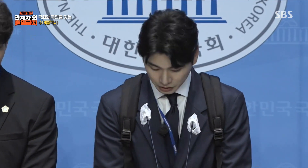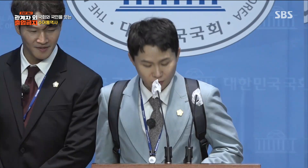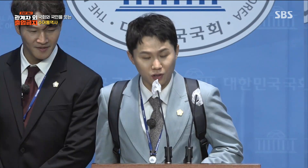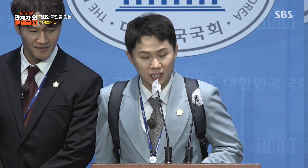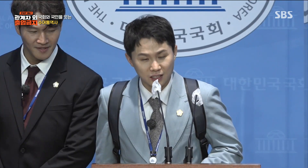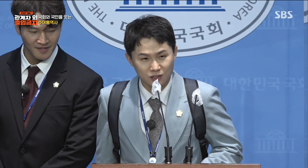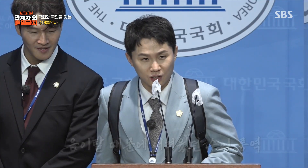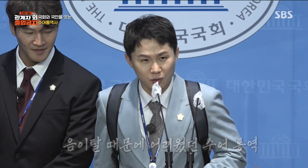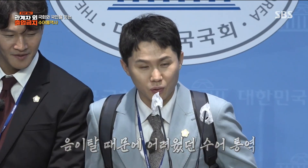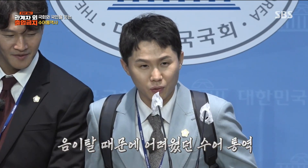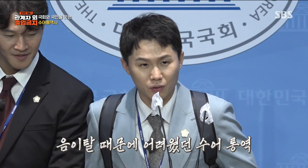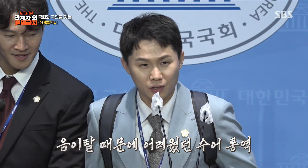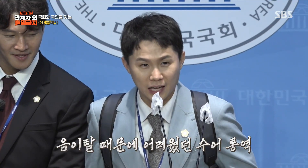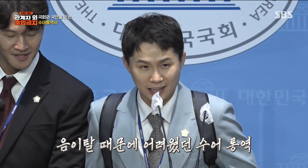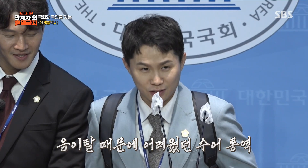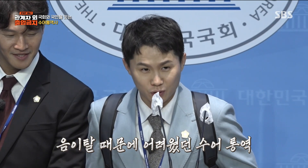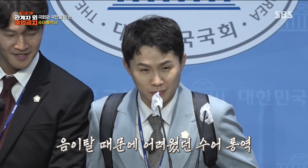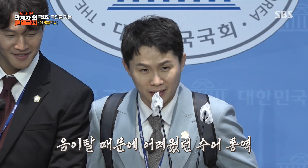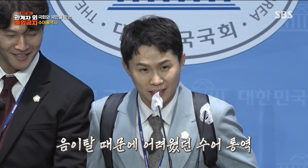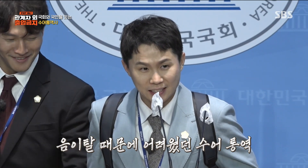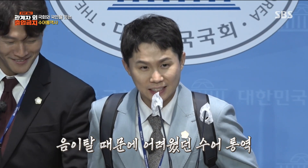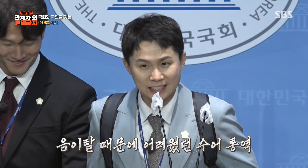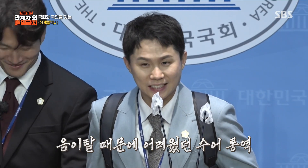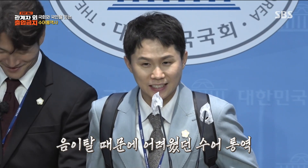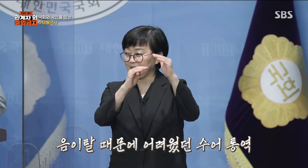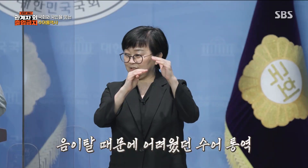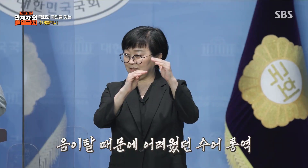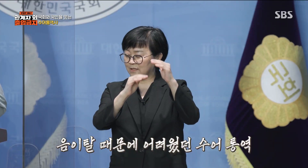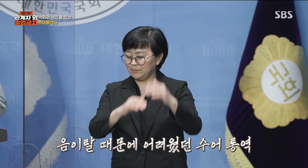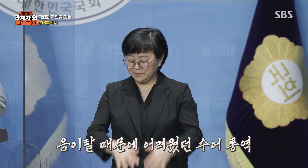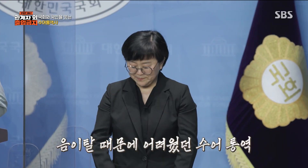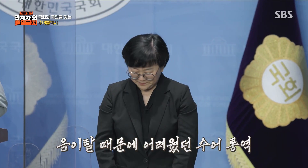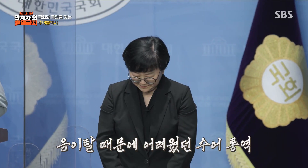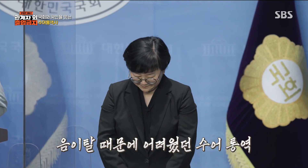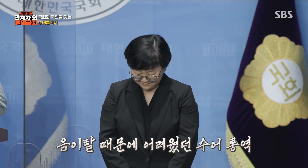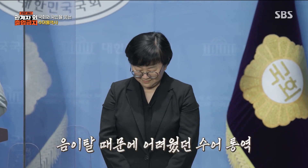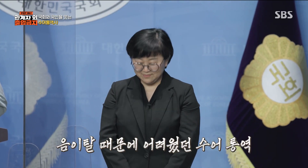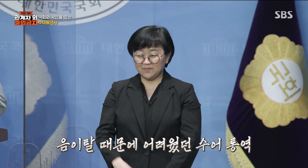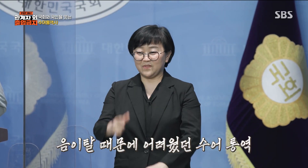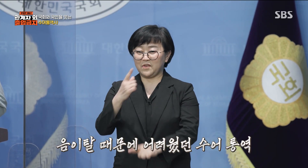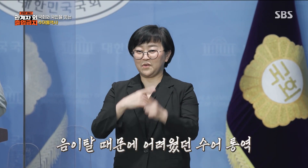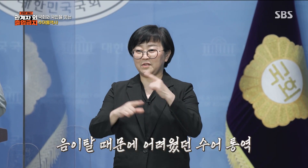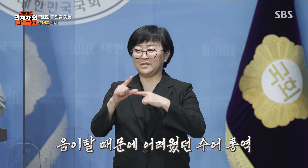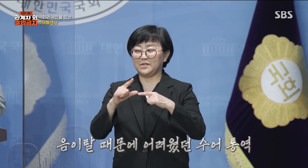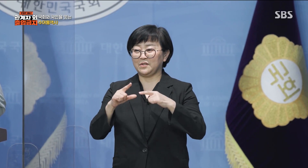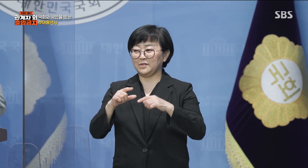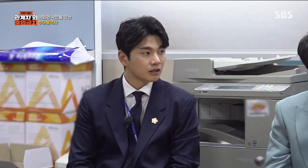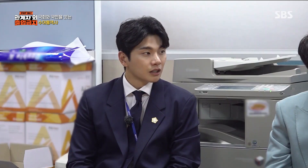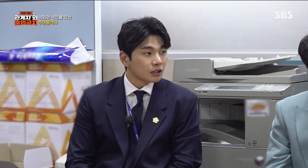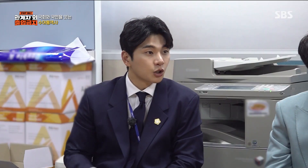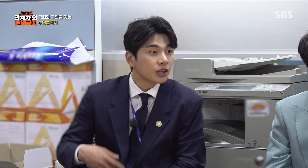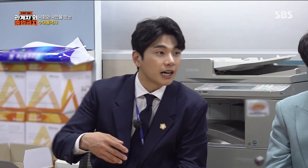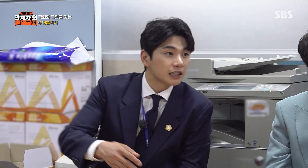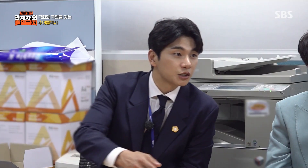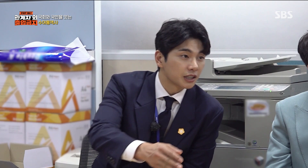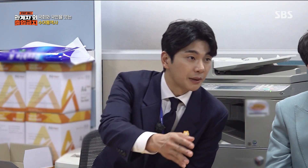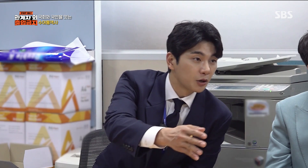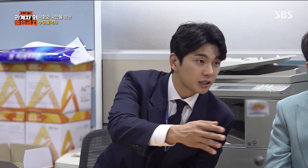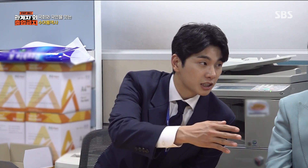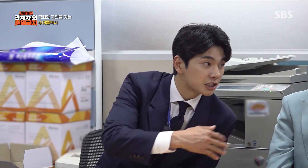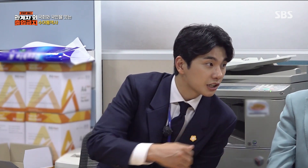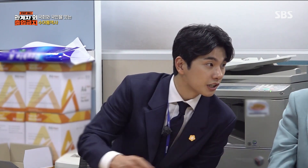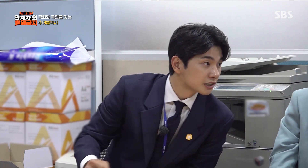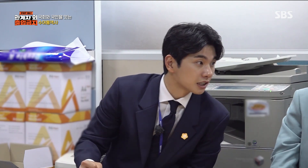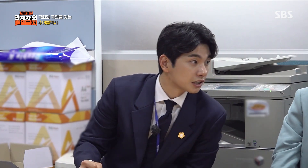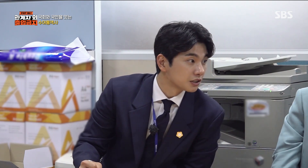더 자극적이고. 죄송합니다. 더 자극적이고. 저희가 아까 전에